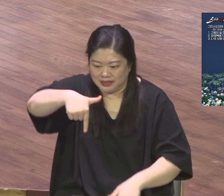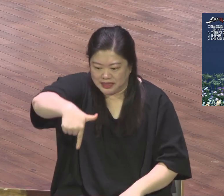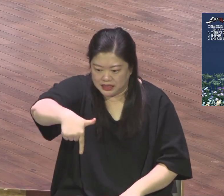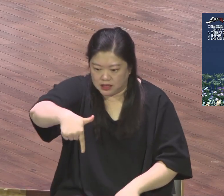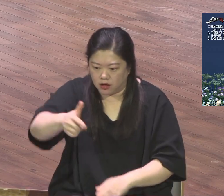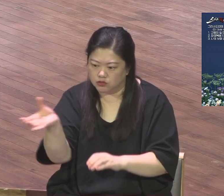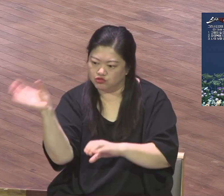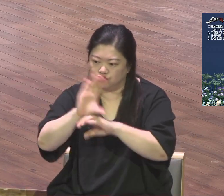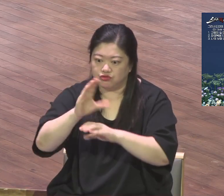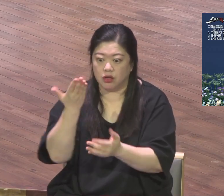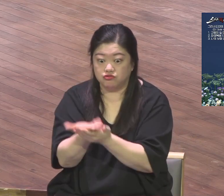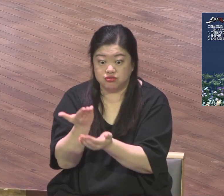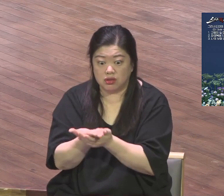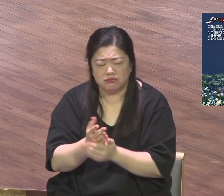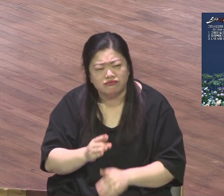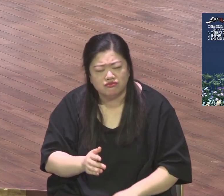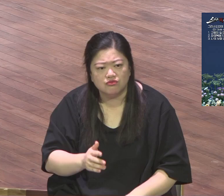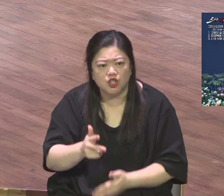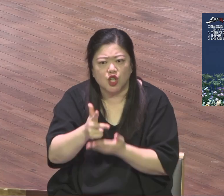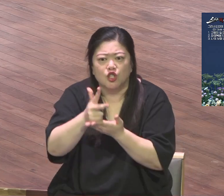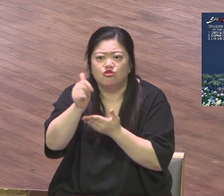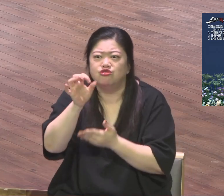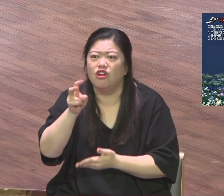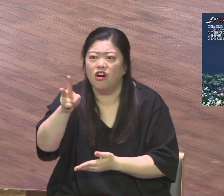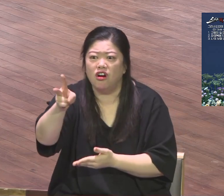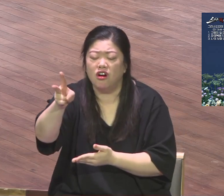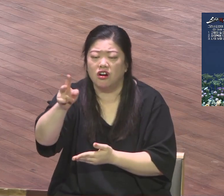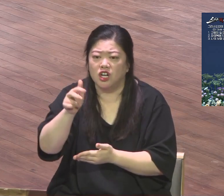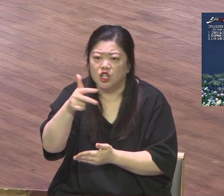붙일까요? 주자 밑에다가 붙여라.